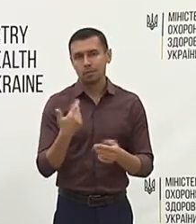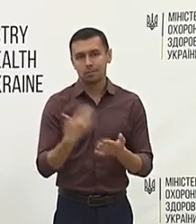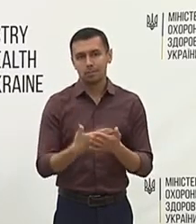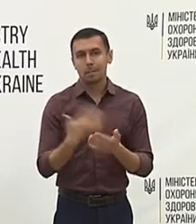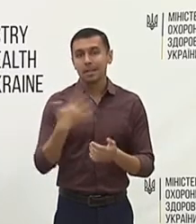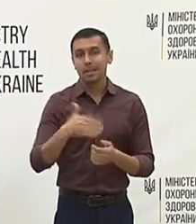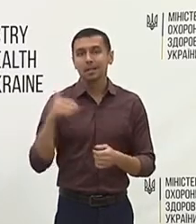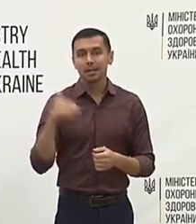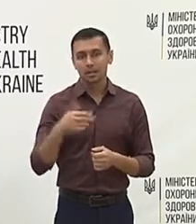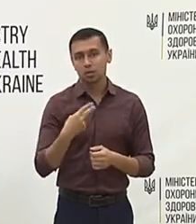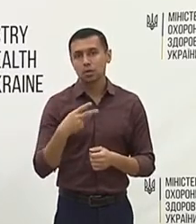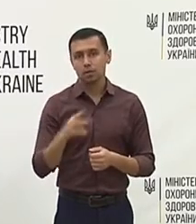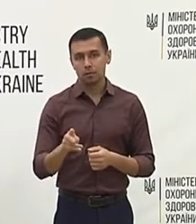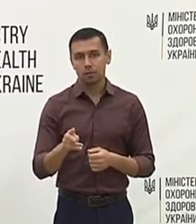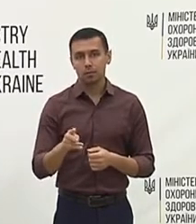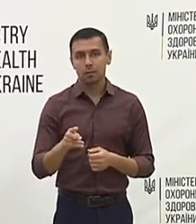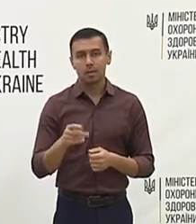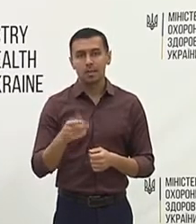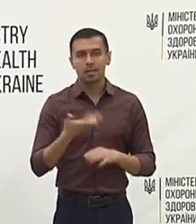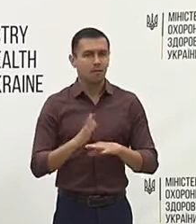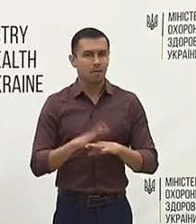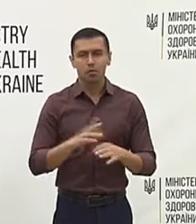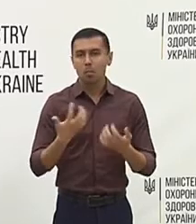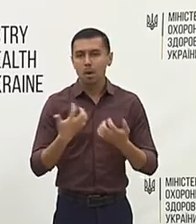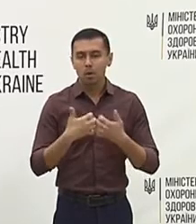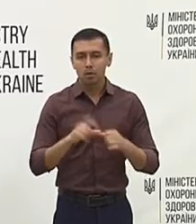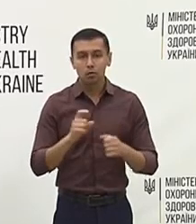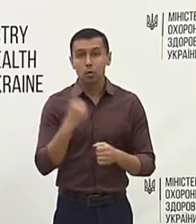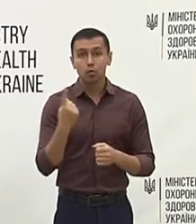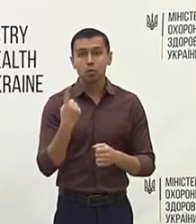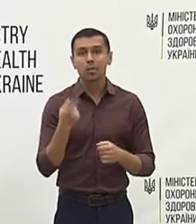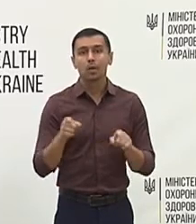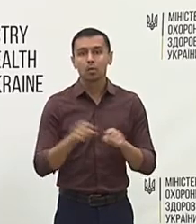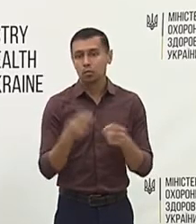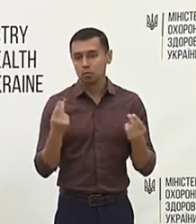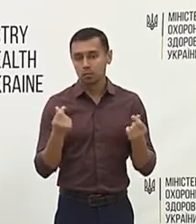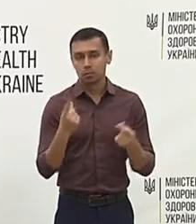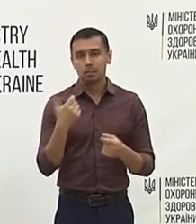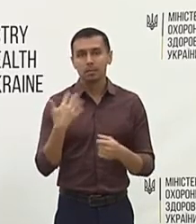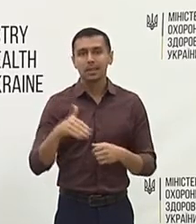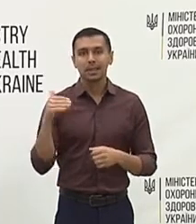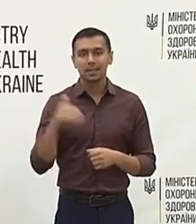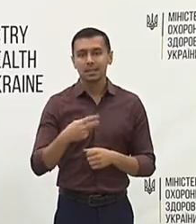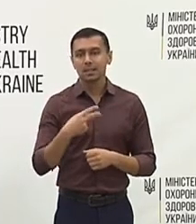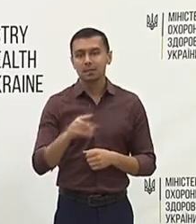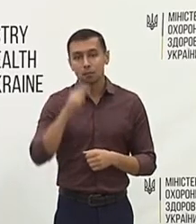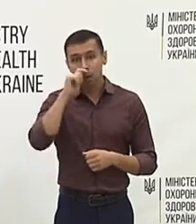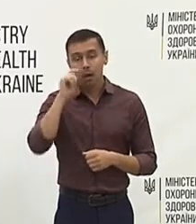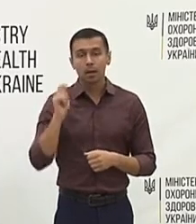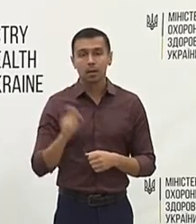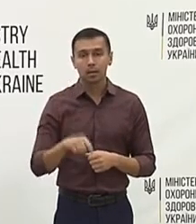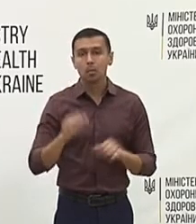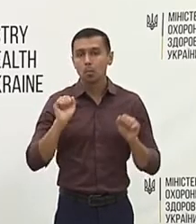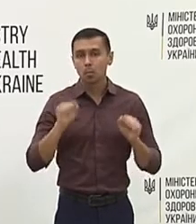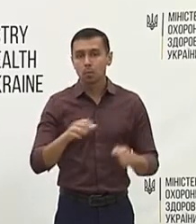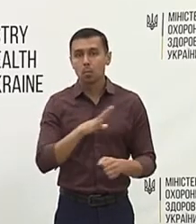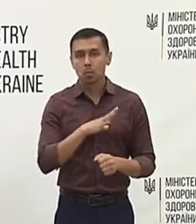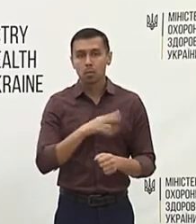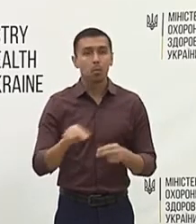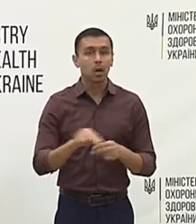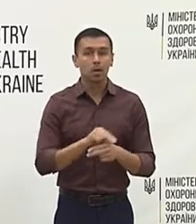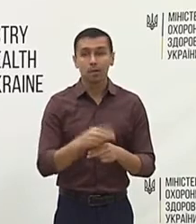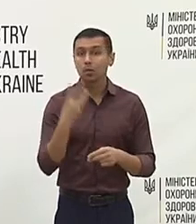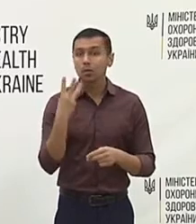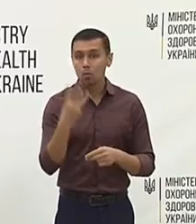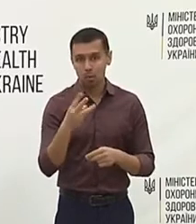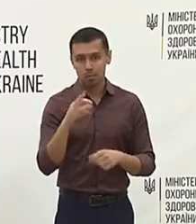50 тисяч євро. Ну, не важко порахувати, що за одну таку суму 150 тисяч євро в Україні можна було би